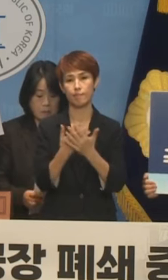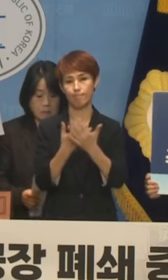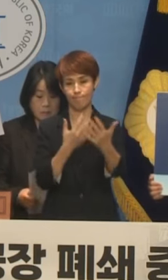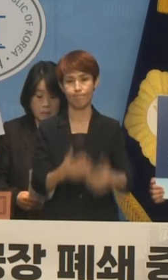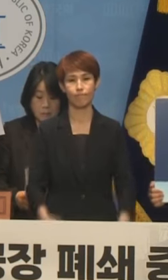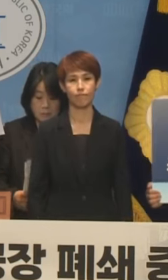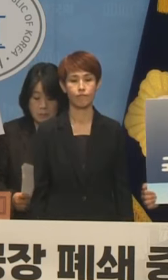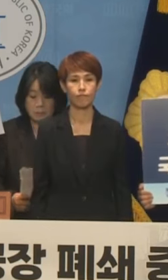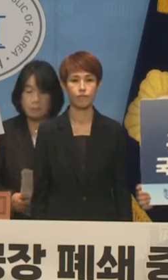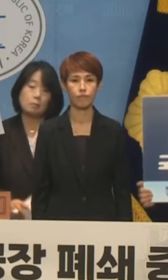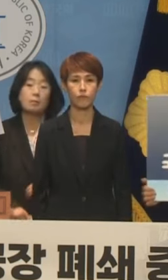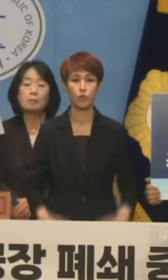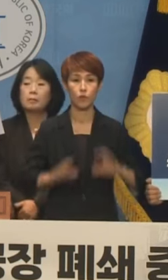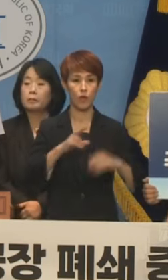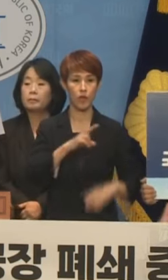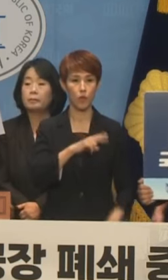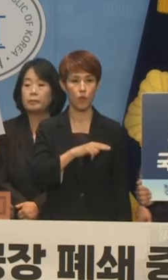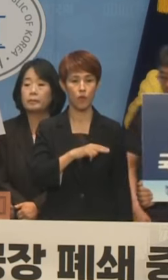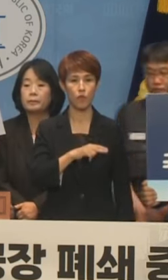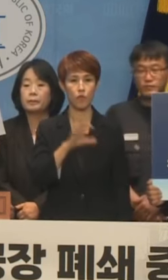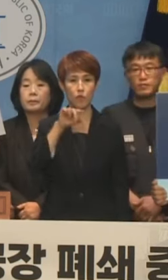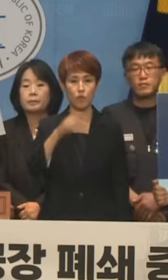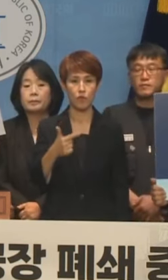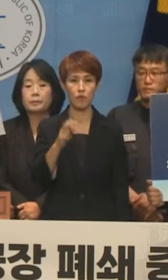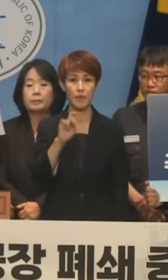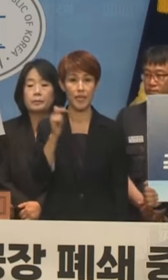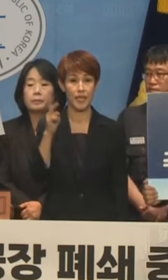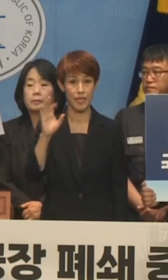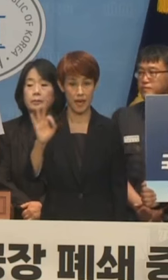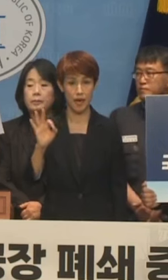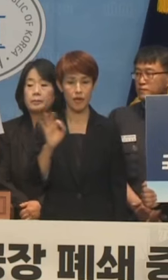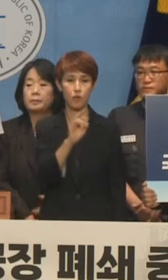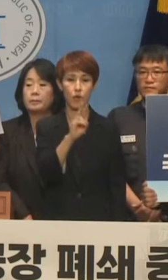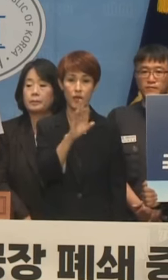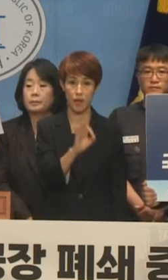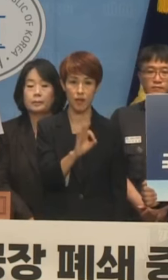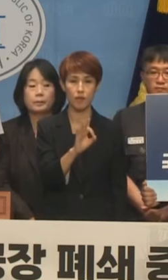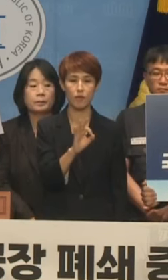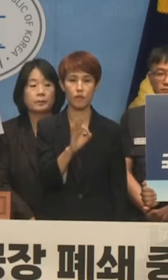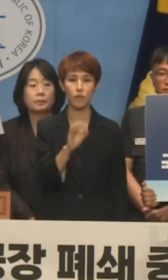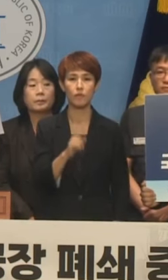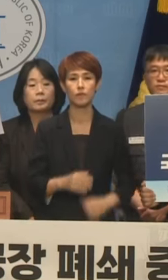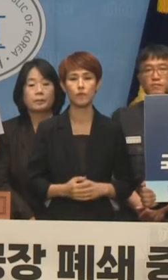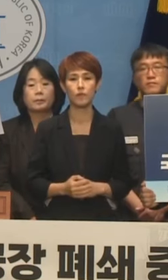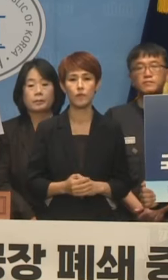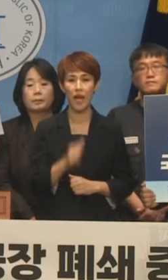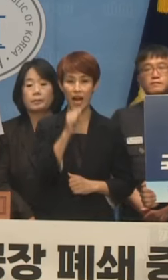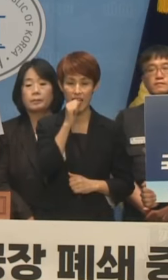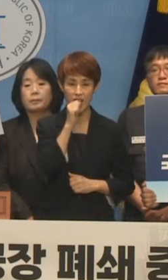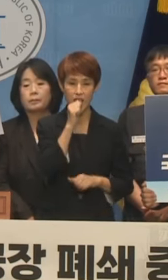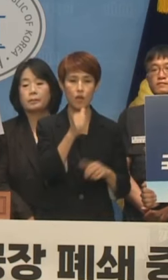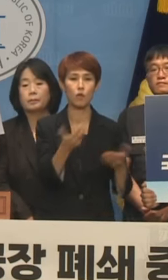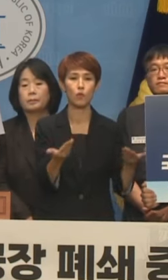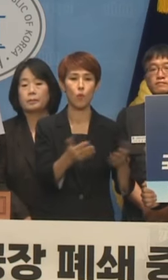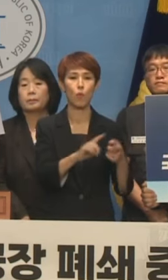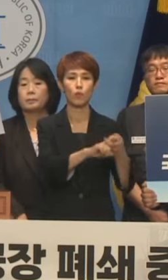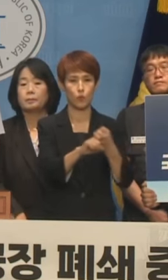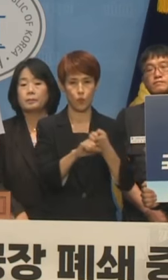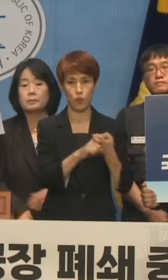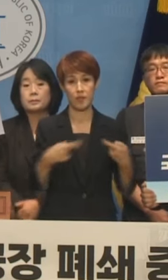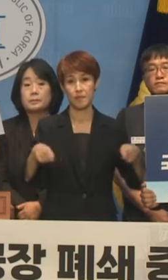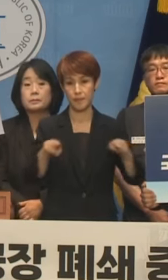하겠습니다. 국회의원 윤미향 국회의원님과 양경규 국회의원님 그리고 민주노총 금속노조가 공동으로 주최하는 기자회견입니다.